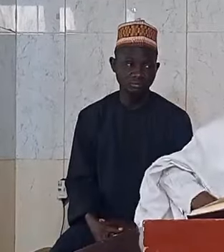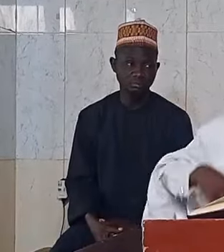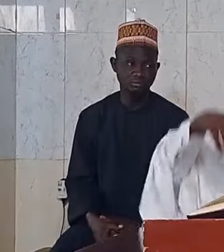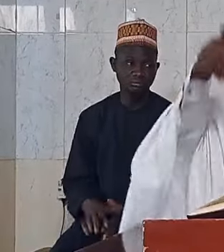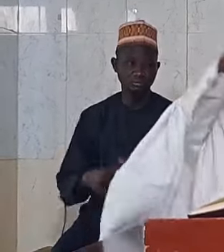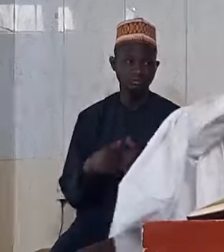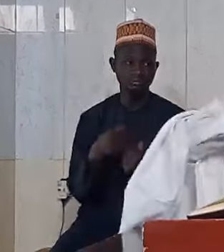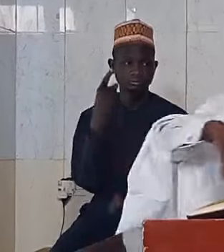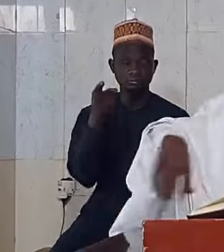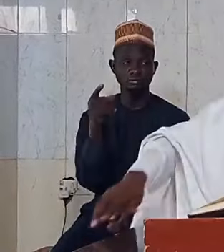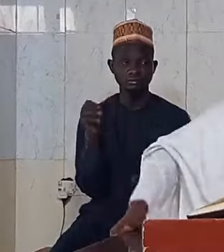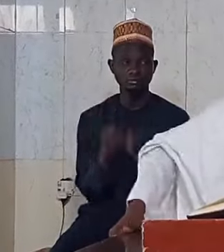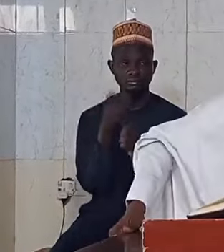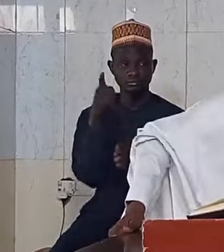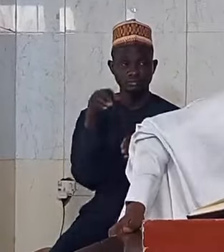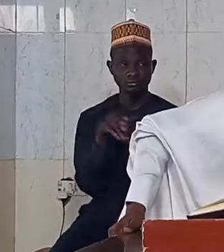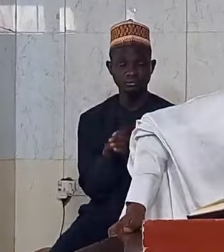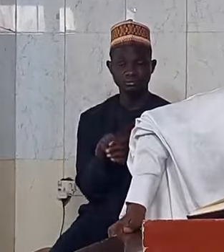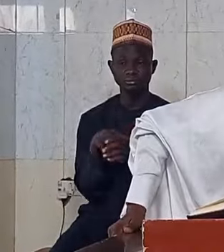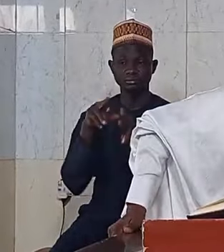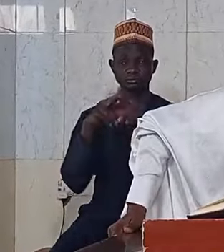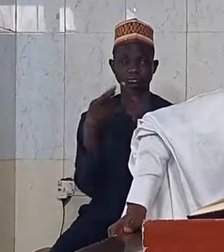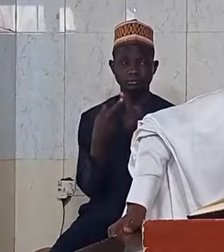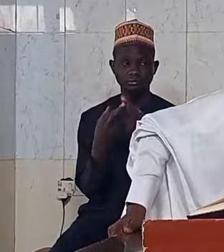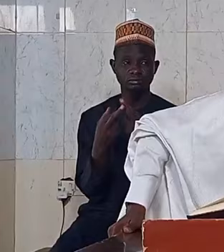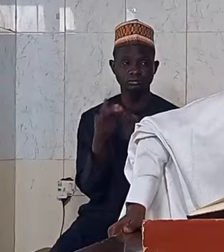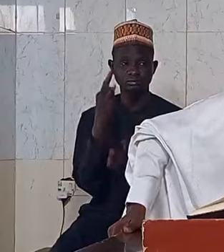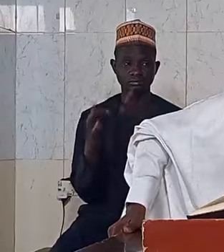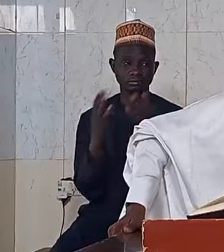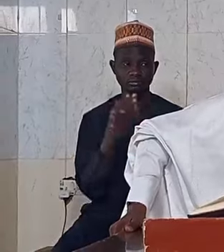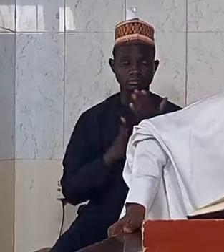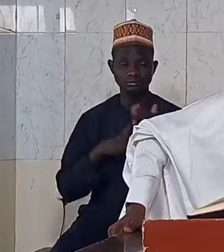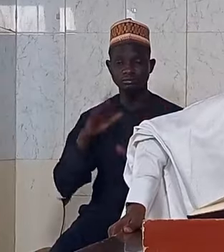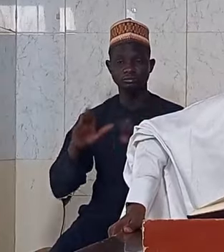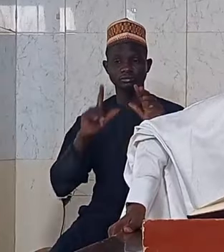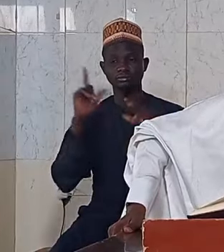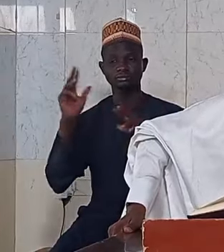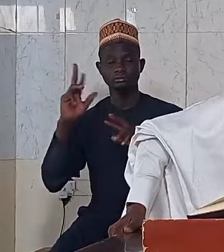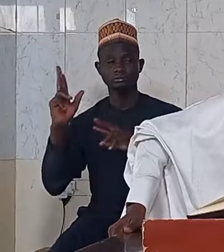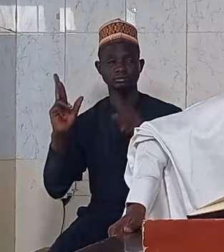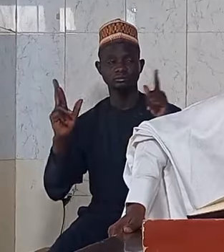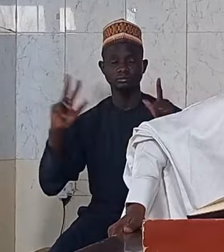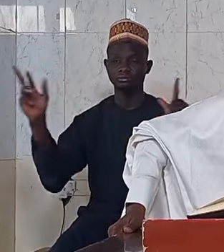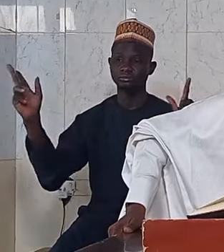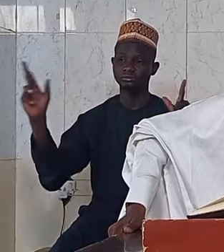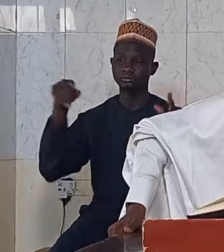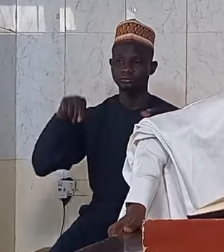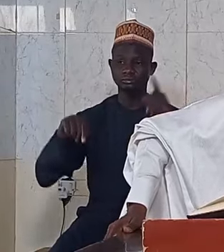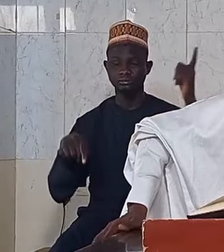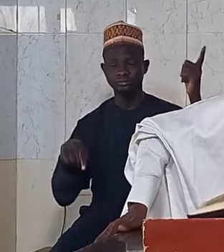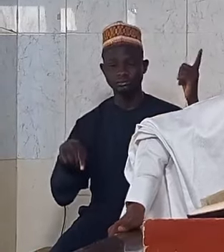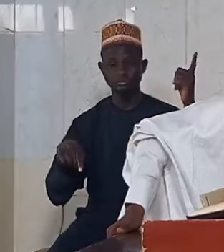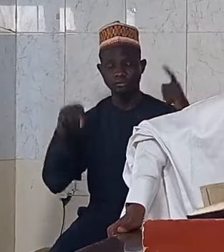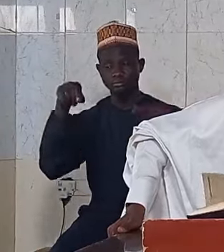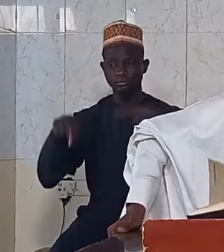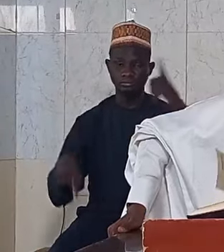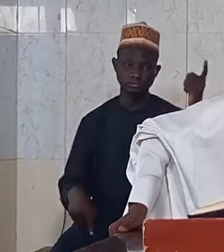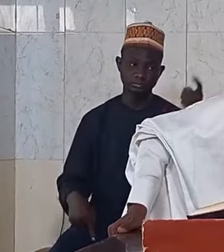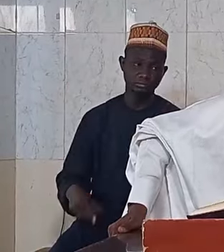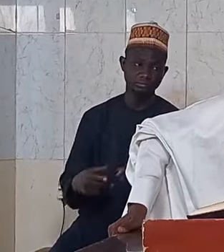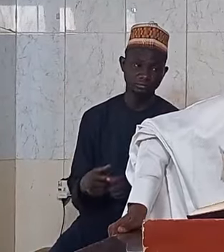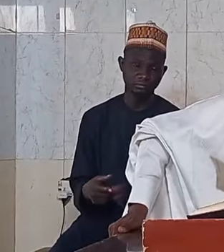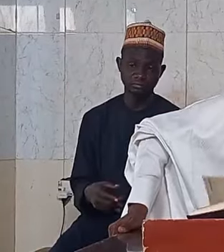yanzu da Allah ko ku a mu'amalar ku in mutum aka ce ya raba kafa ai ba matsala ce ba a yadda da shi ina ce